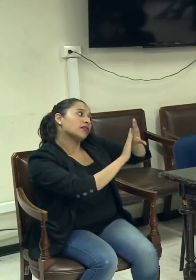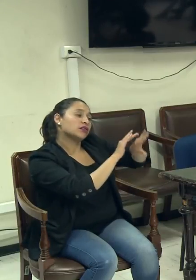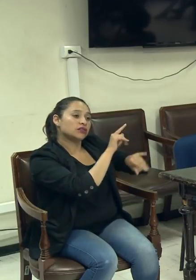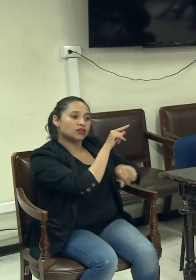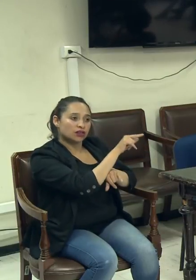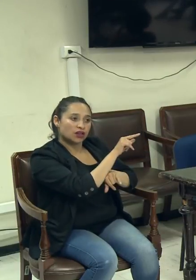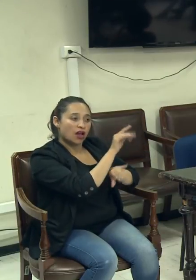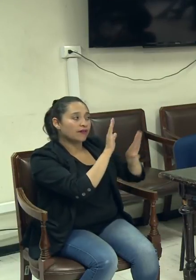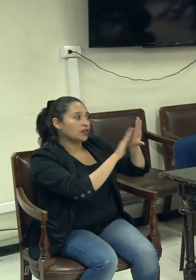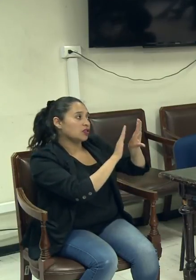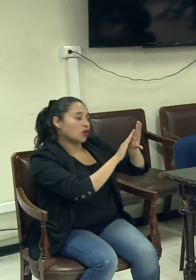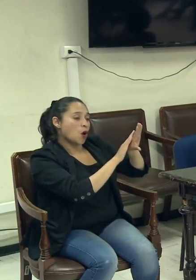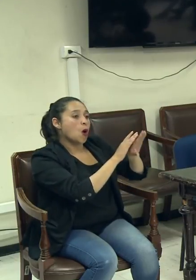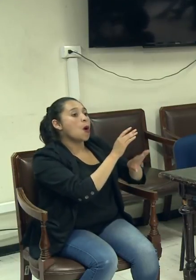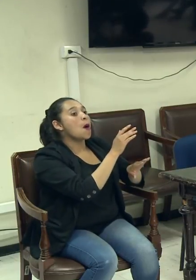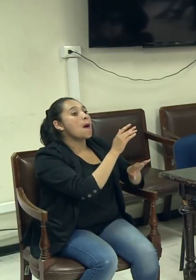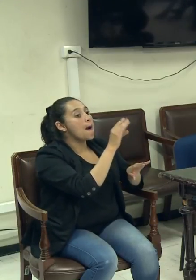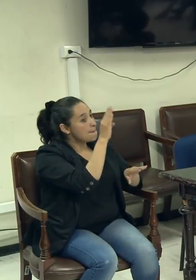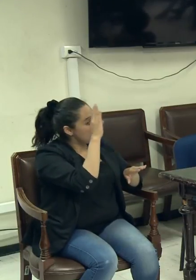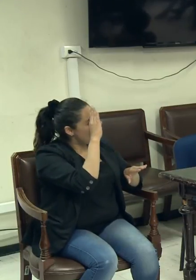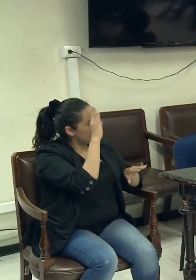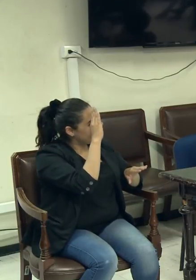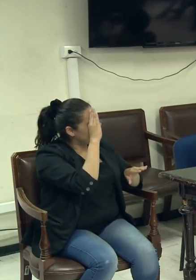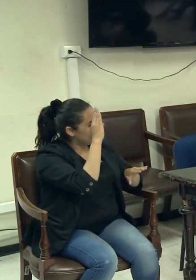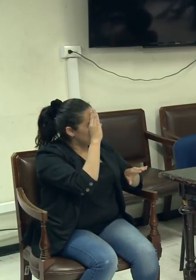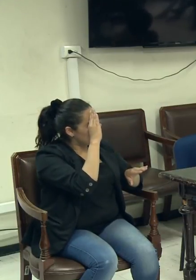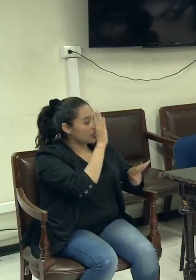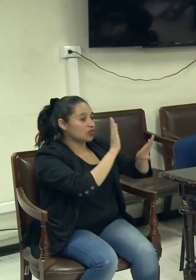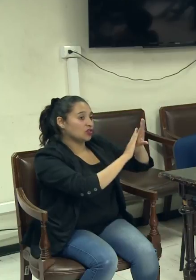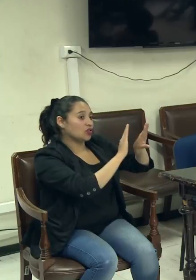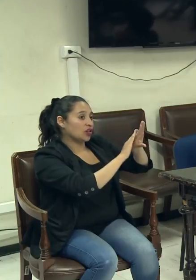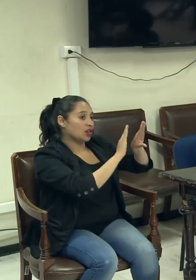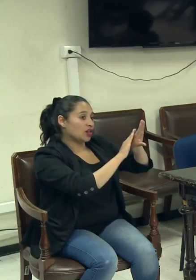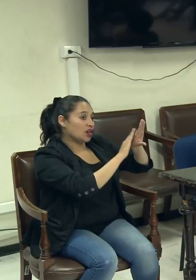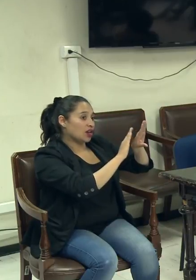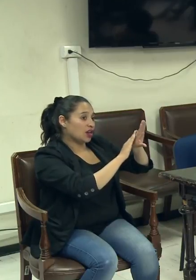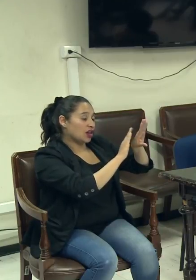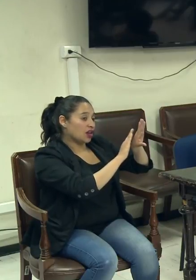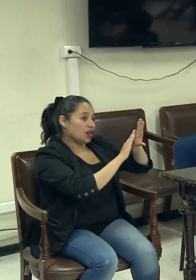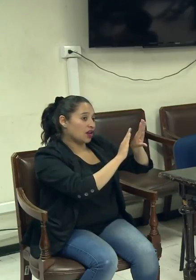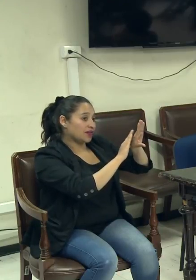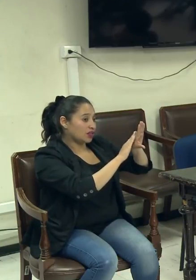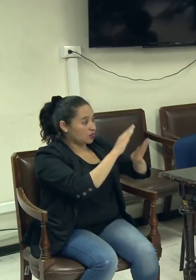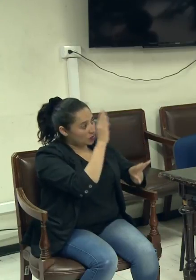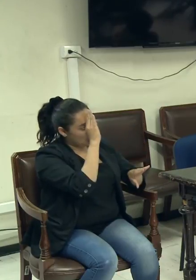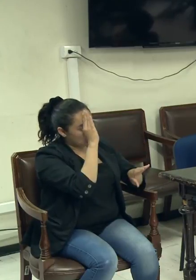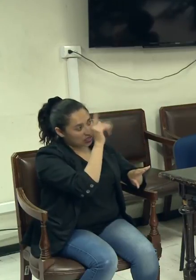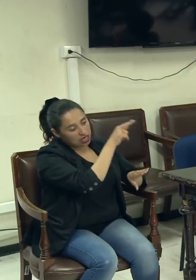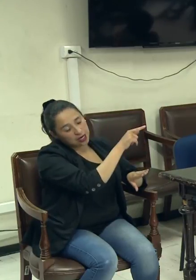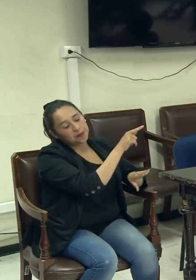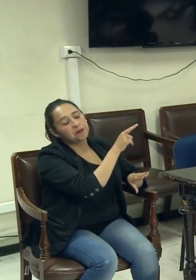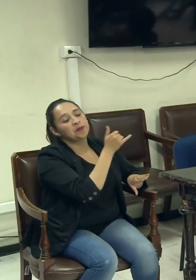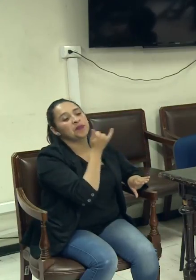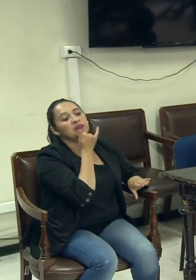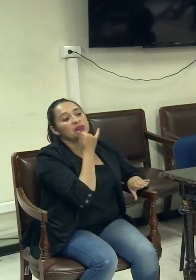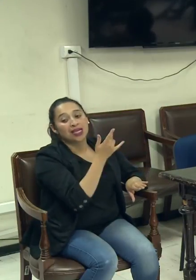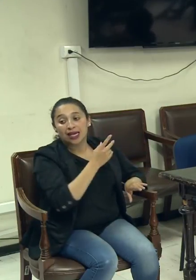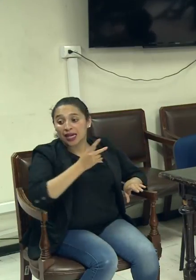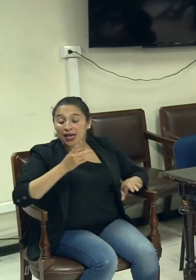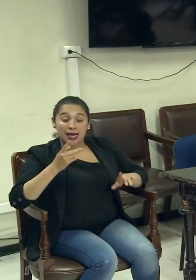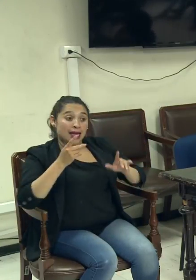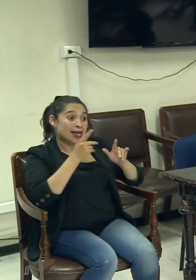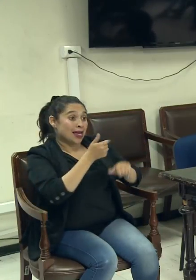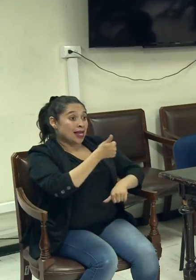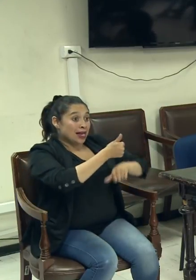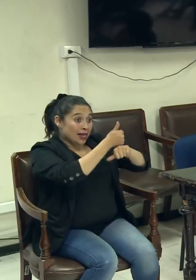Yo acababa de regresar de Bolivia con un suétercito por su hijo recién nacido. Y había ido a su